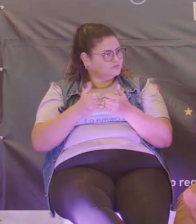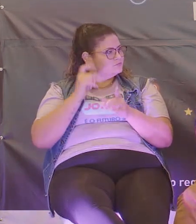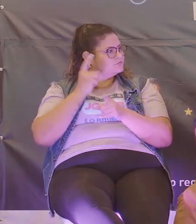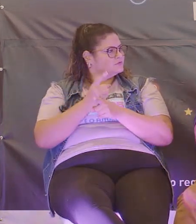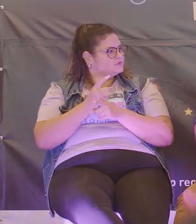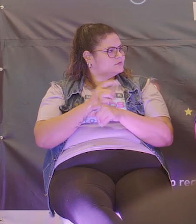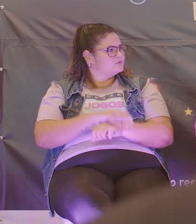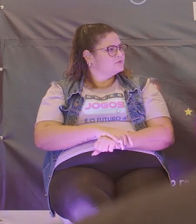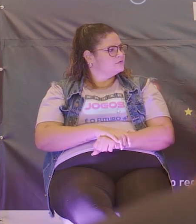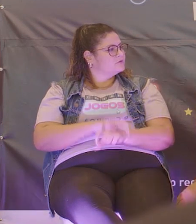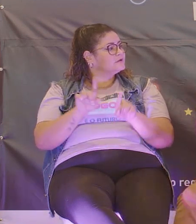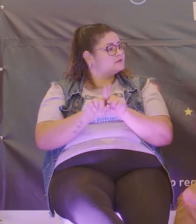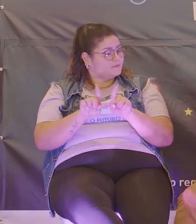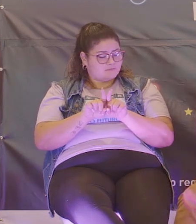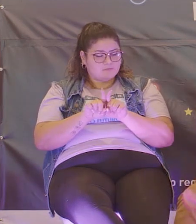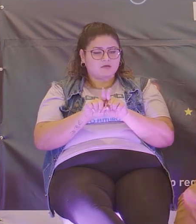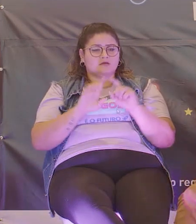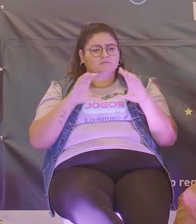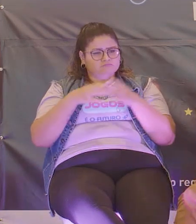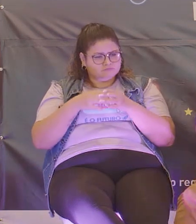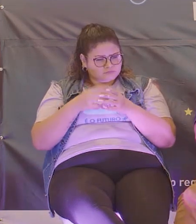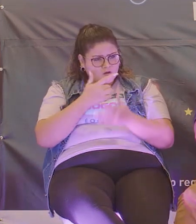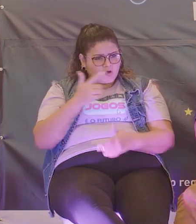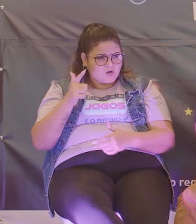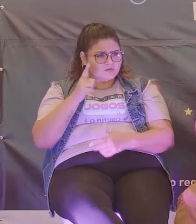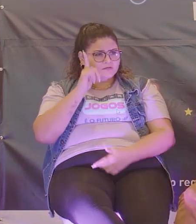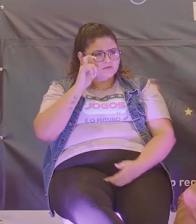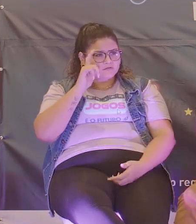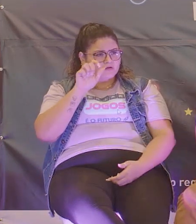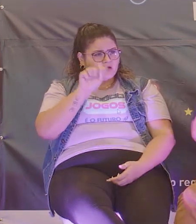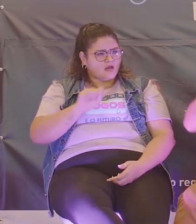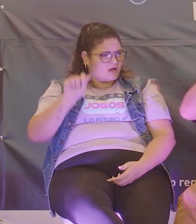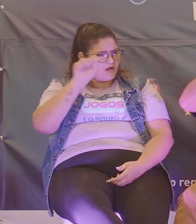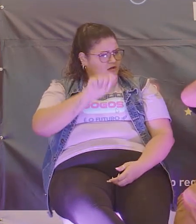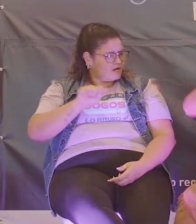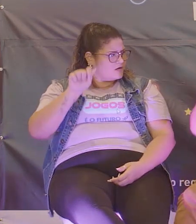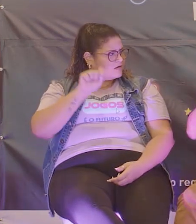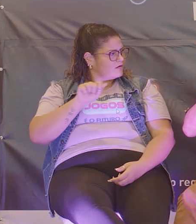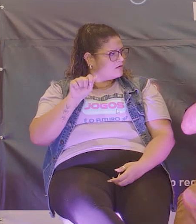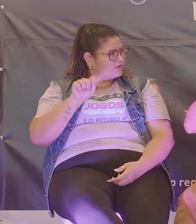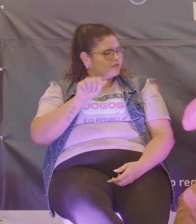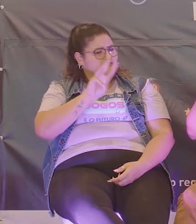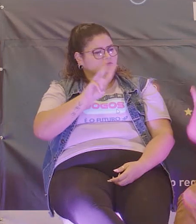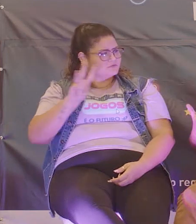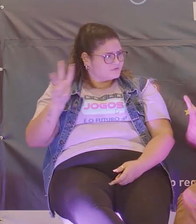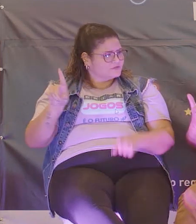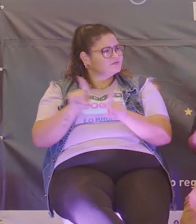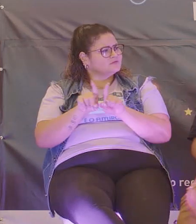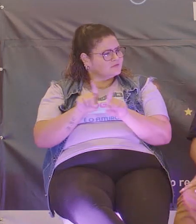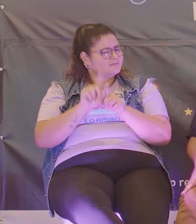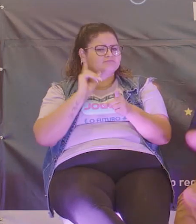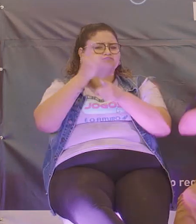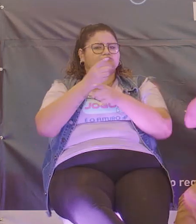Ring. E também tem a Double Dash Studios e o Copa Studios. Se procurar Irmão do Jorel o jogo, você vai achar o site do jogo, também vai,